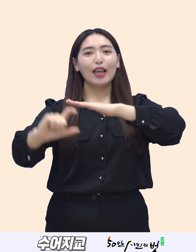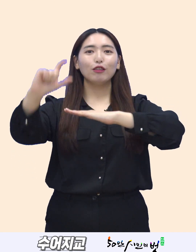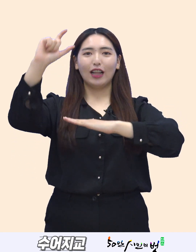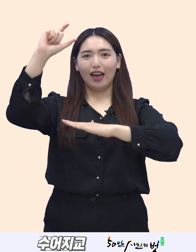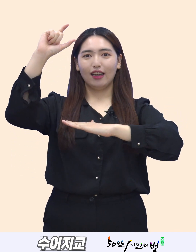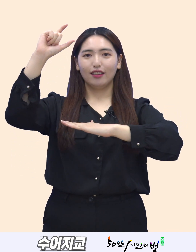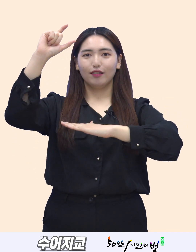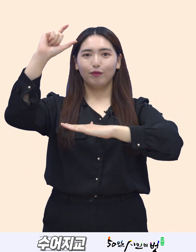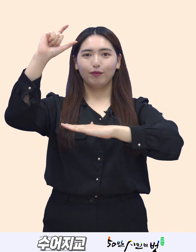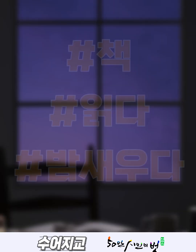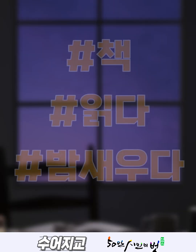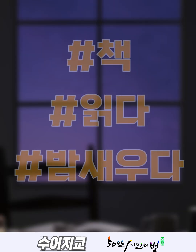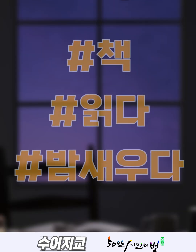새우다.